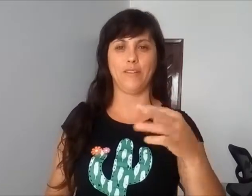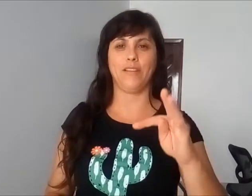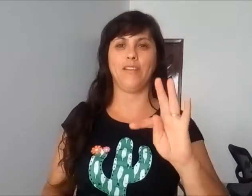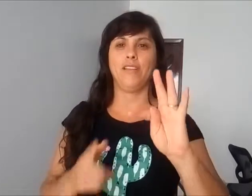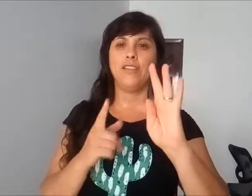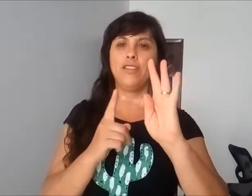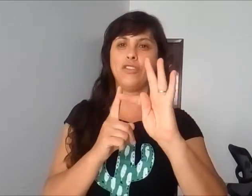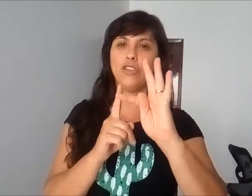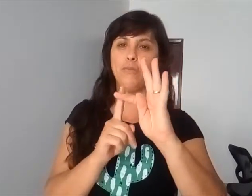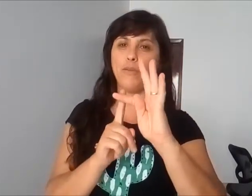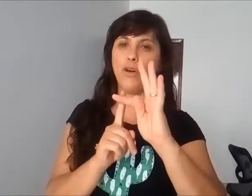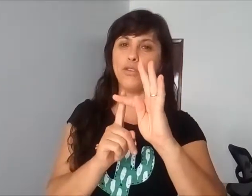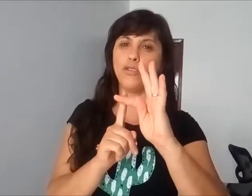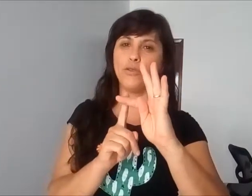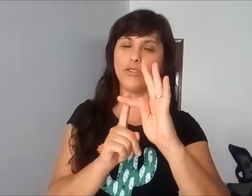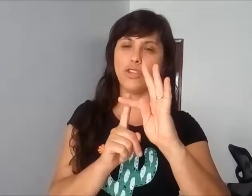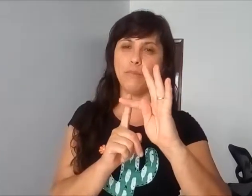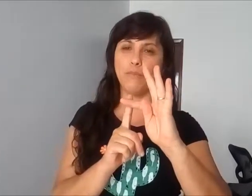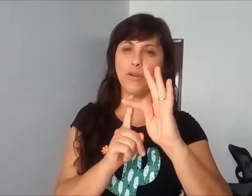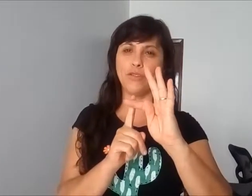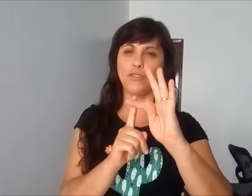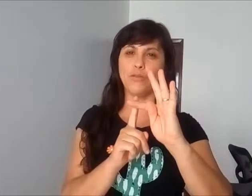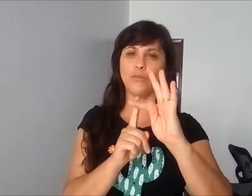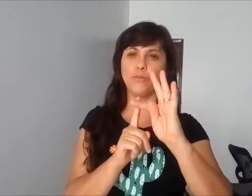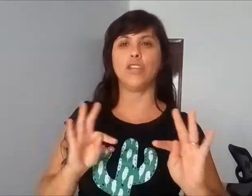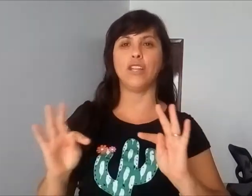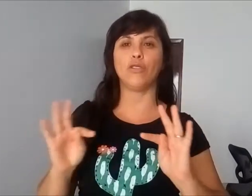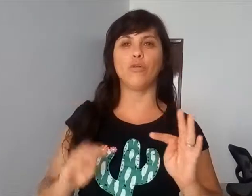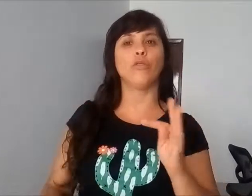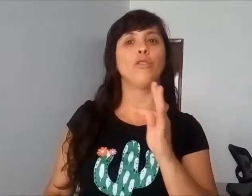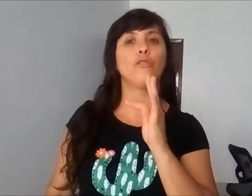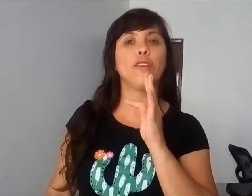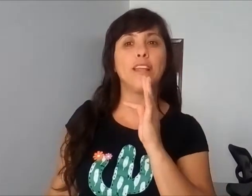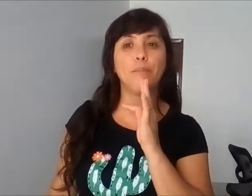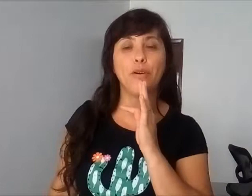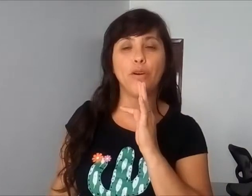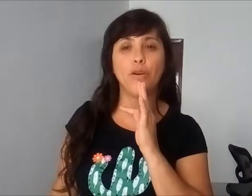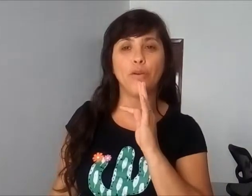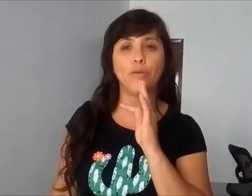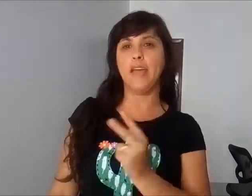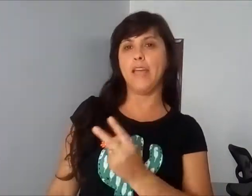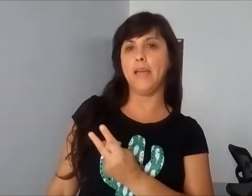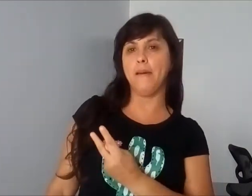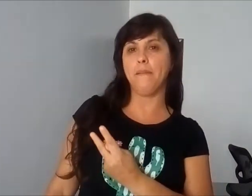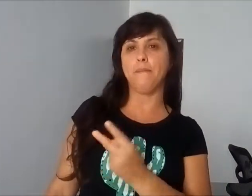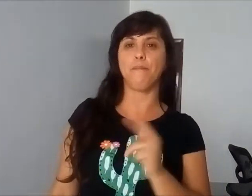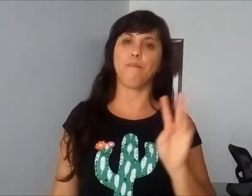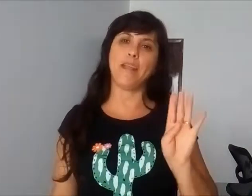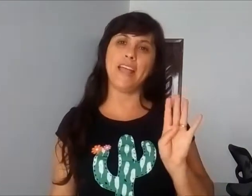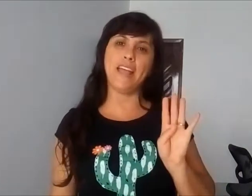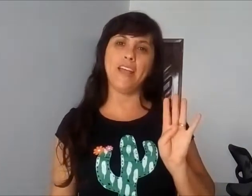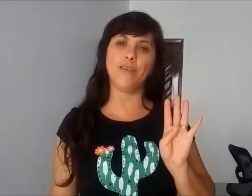the mall thimote um título e lemon e breu